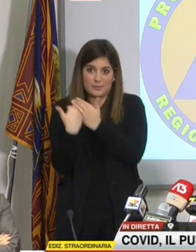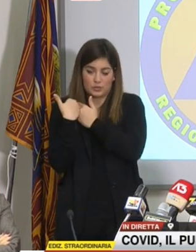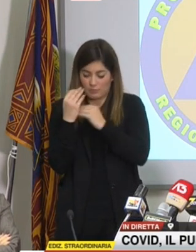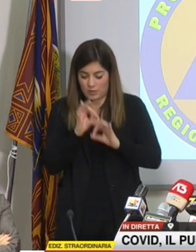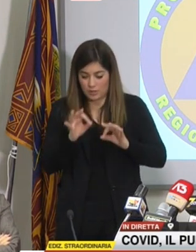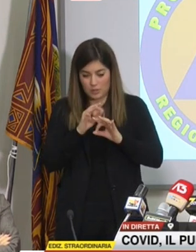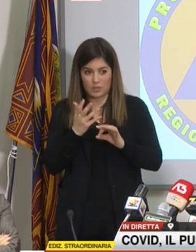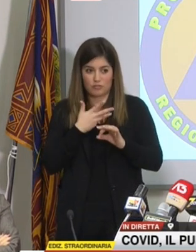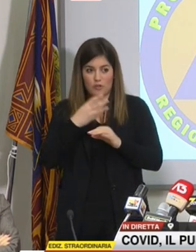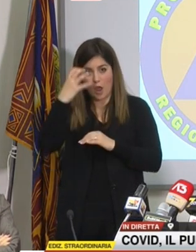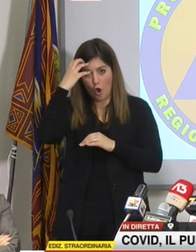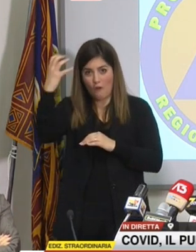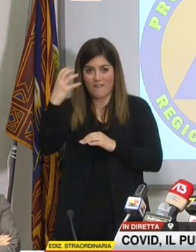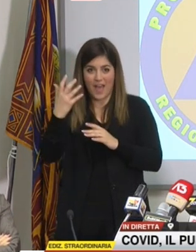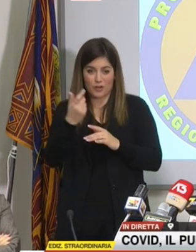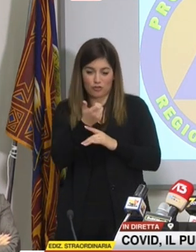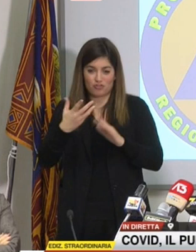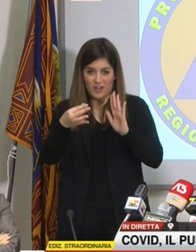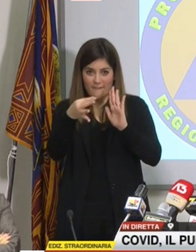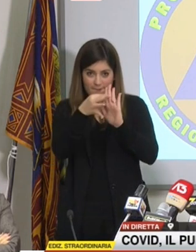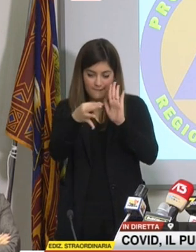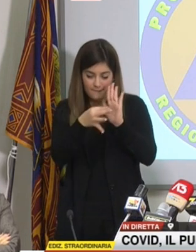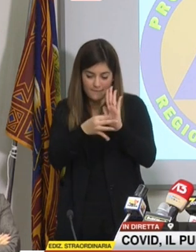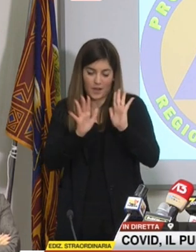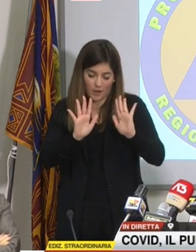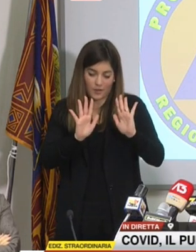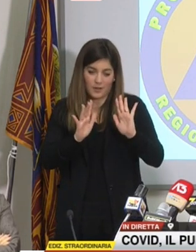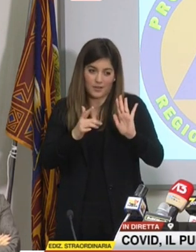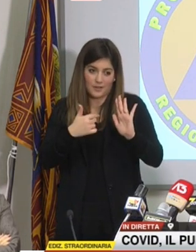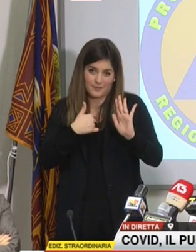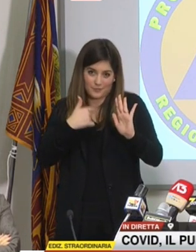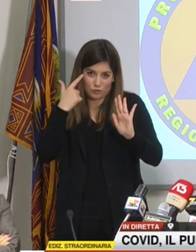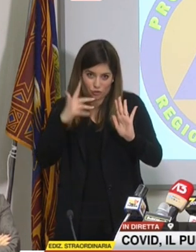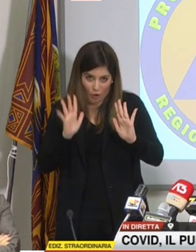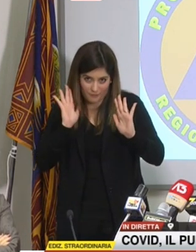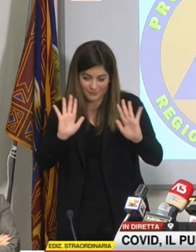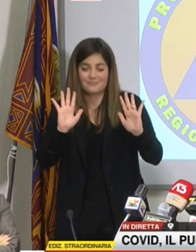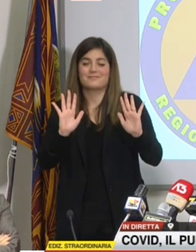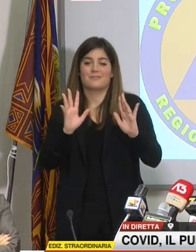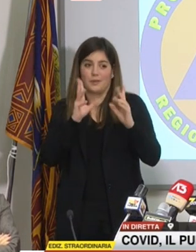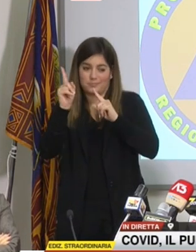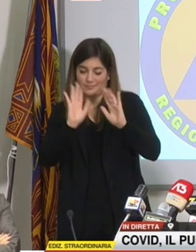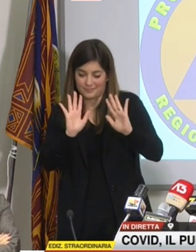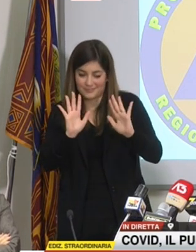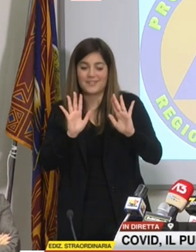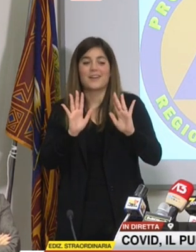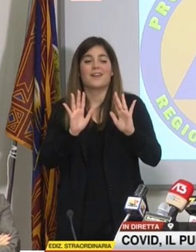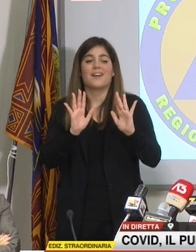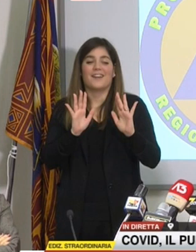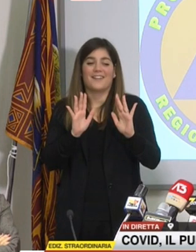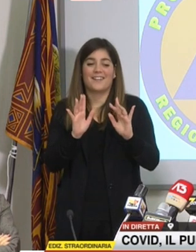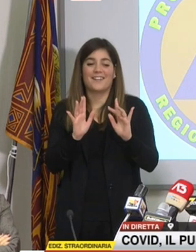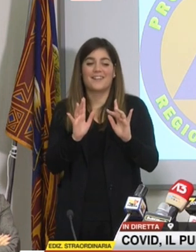che fissa le cifre, questo... Non siamo come quei cabresi. Benissimo, lo dico in premessa proprio per evitare magari fraintendimenti, che non è il